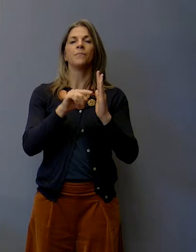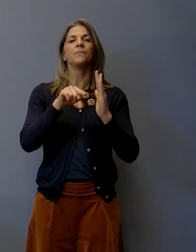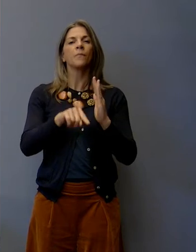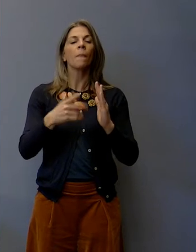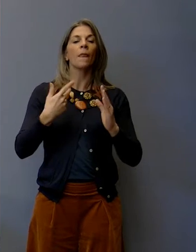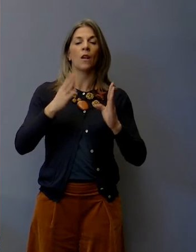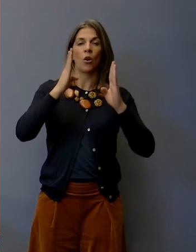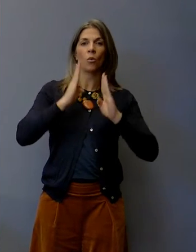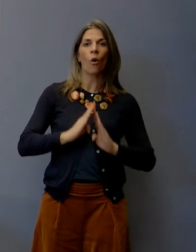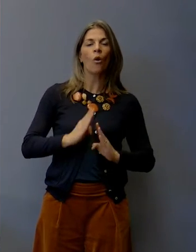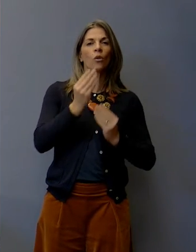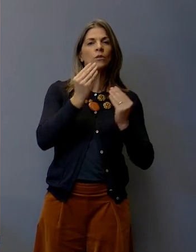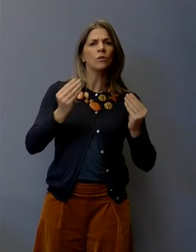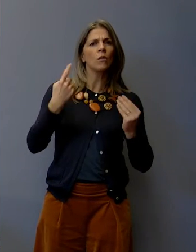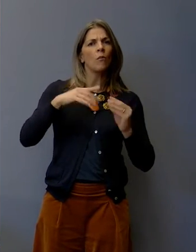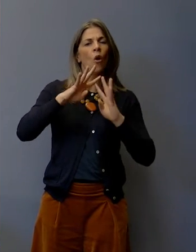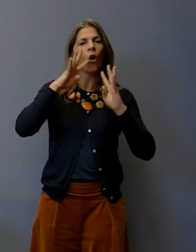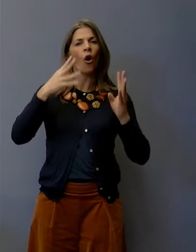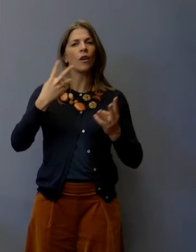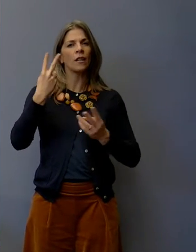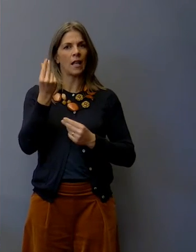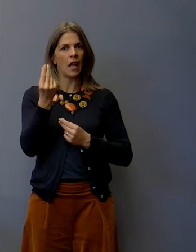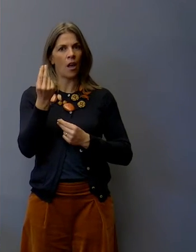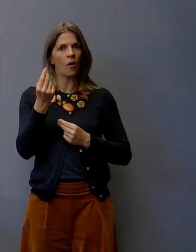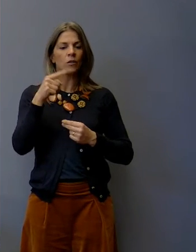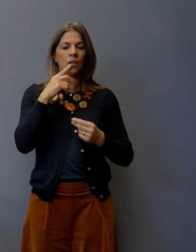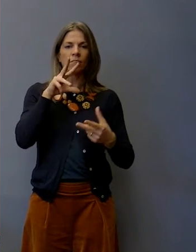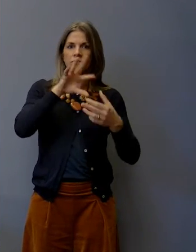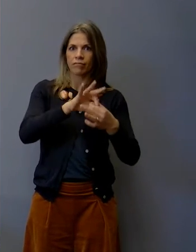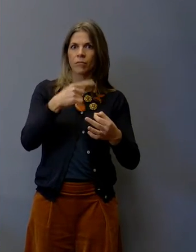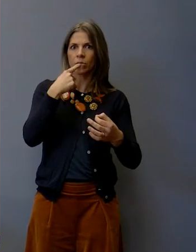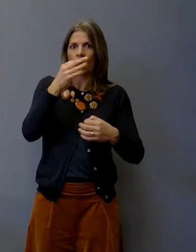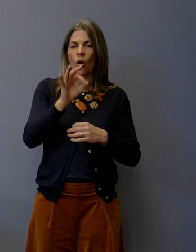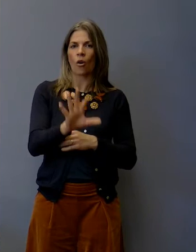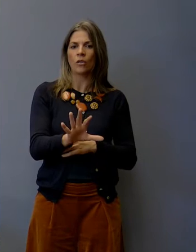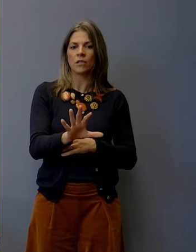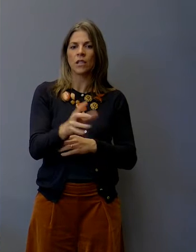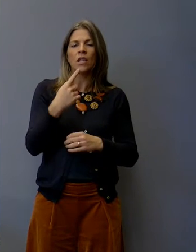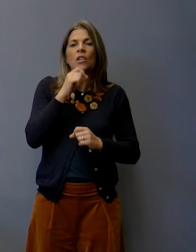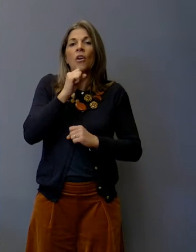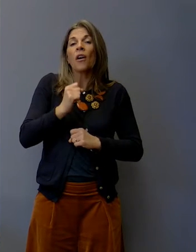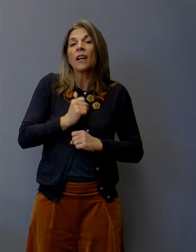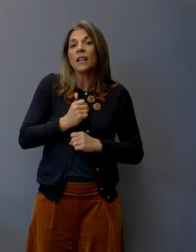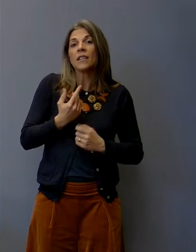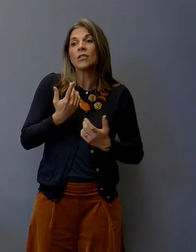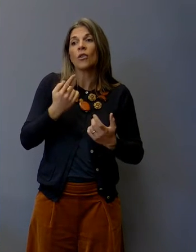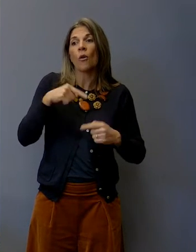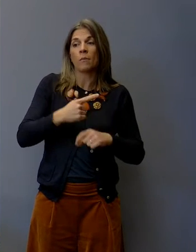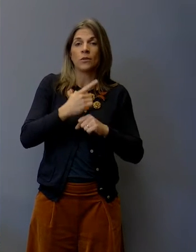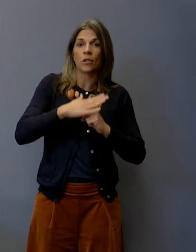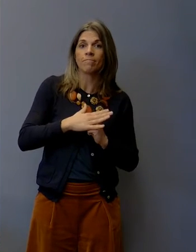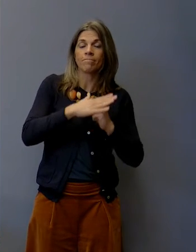la stessa corte dei conti che ha sancito quanto danno informato e non sia corretto questo punto sostenere che la giunta e questa maggioranza